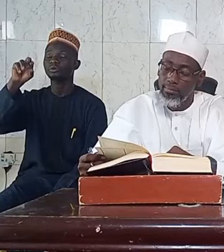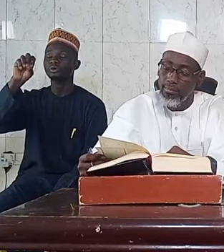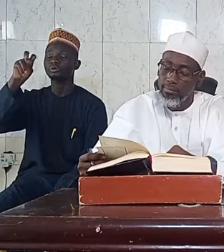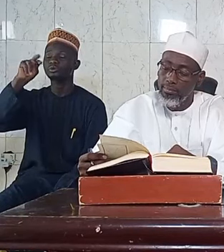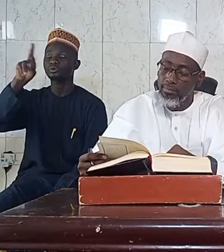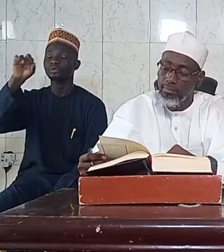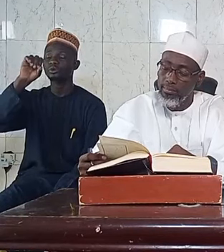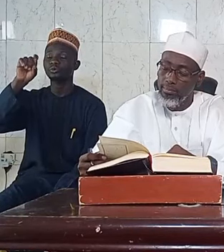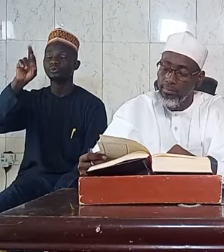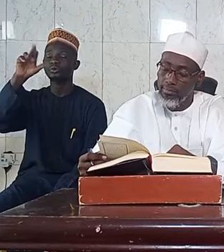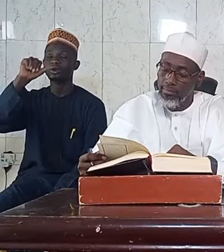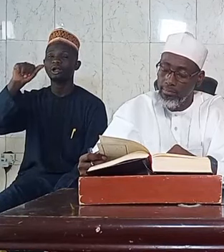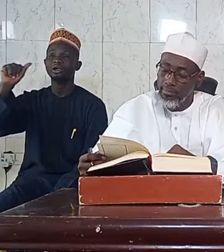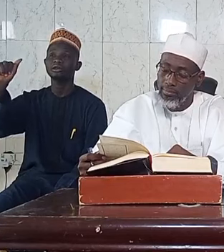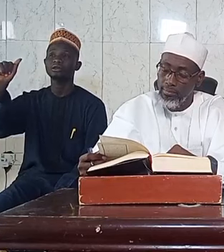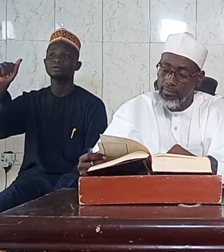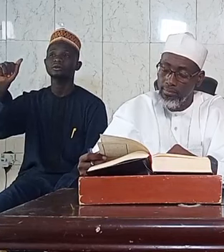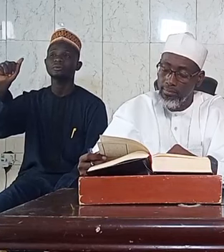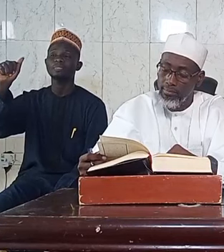لدنك نصيرا.